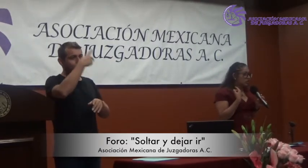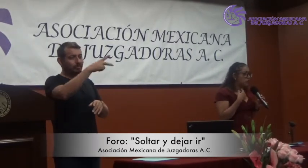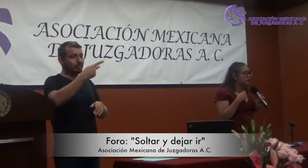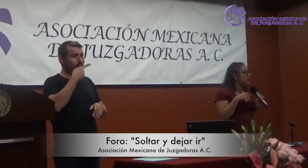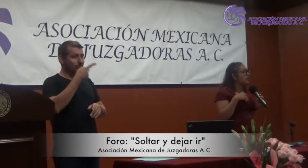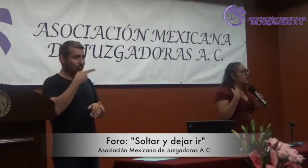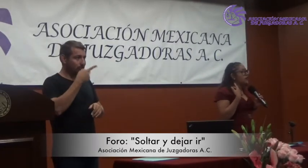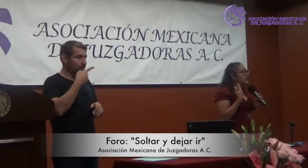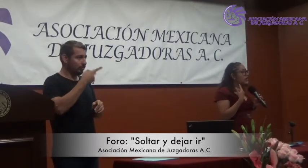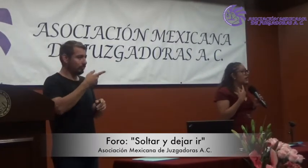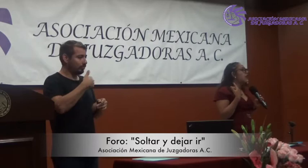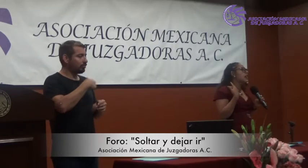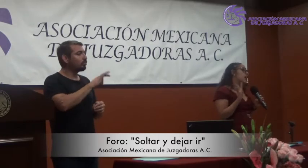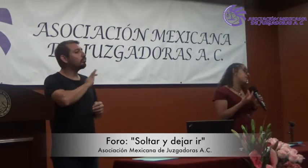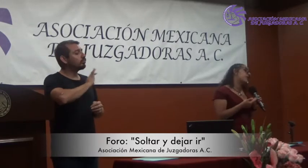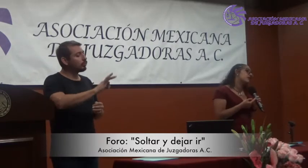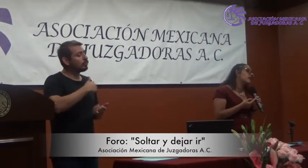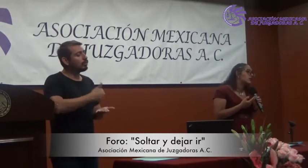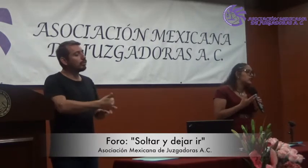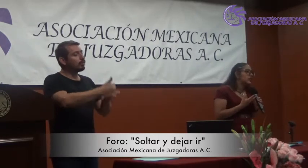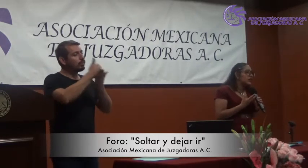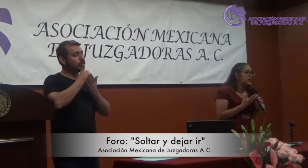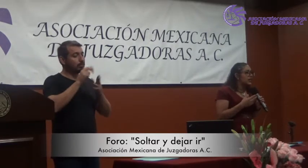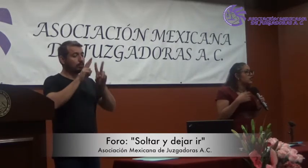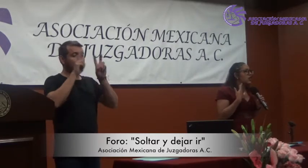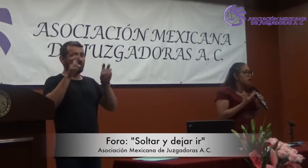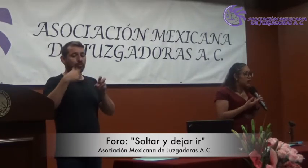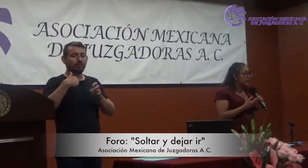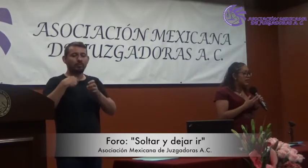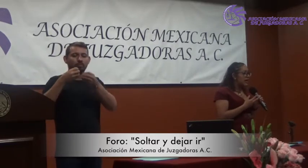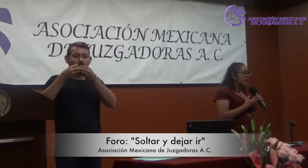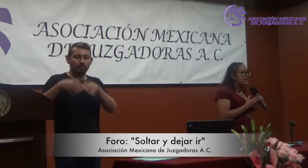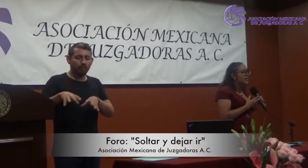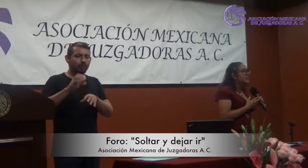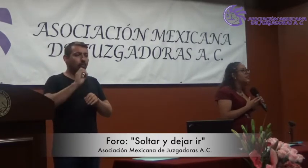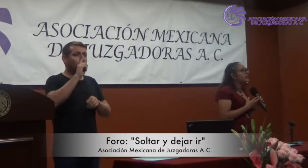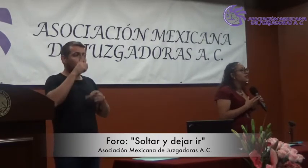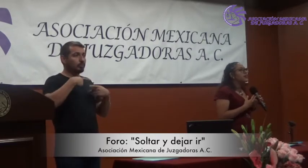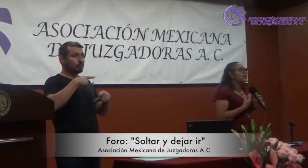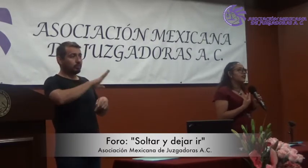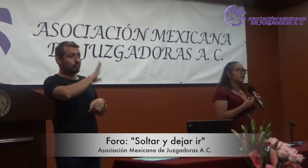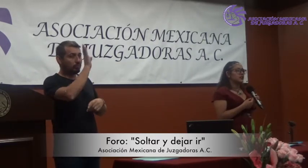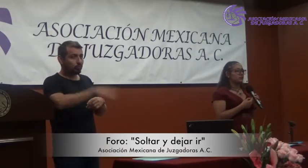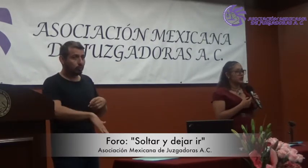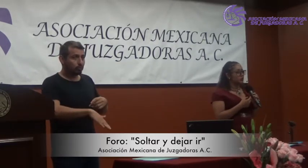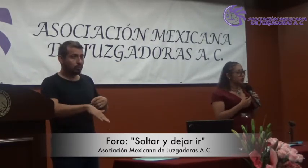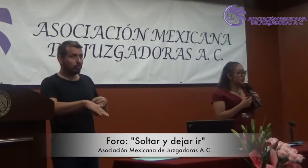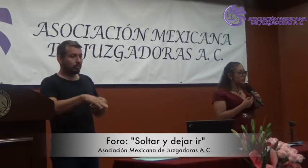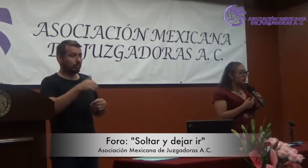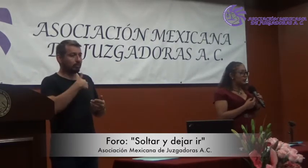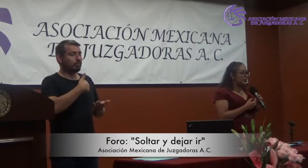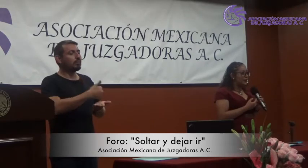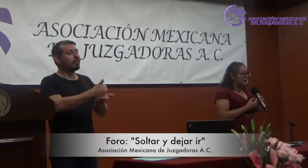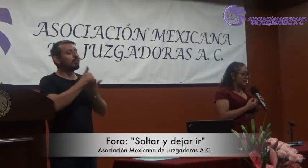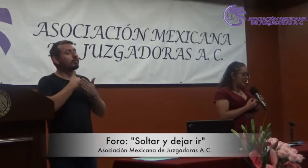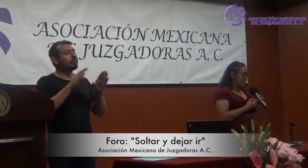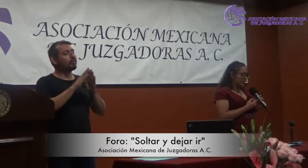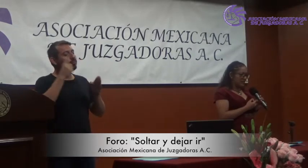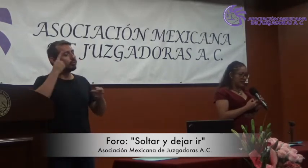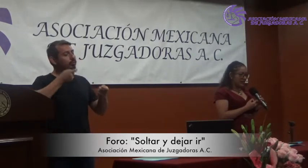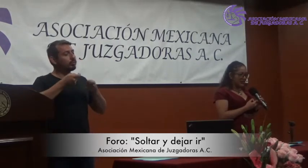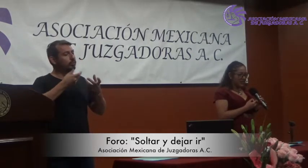canciones que nos permiten afrontar la pérdida de un ser querido, la muerte de alguien. Pues muchas